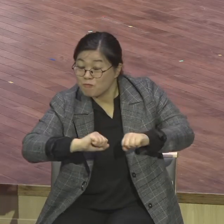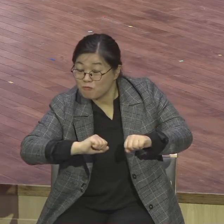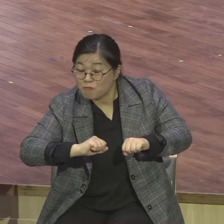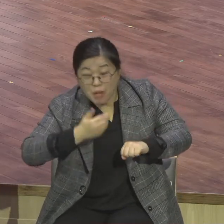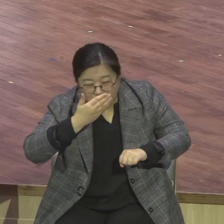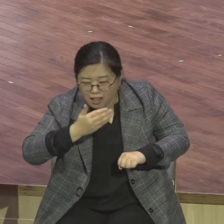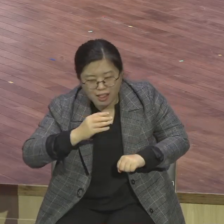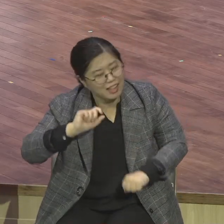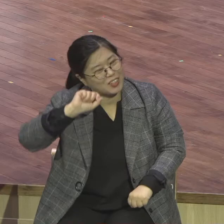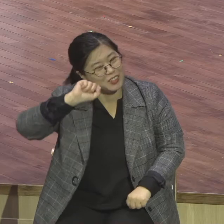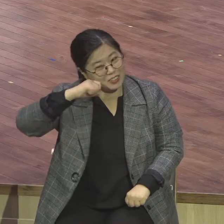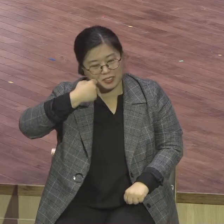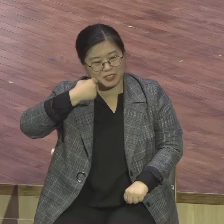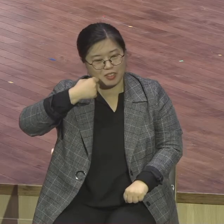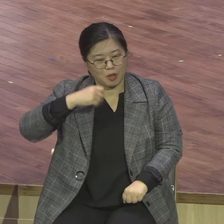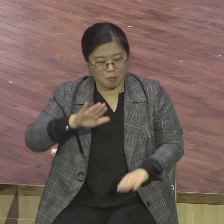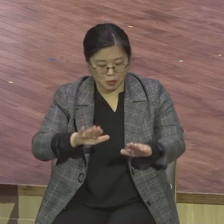무슨